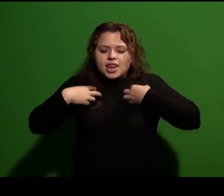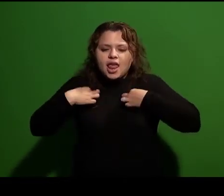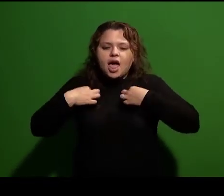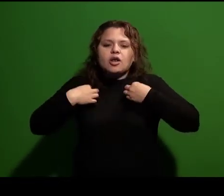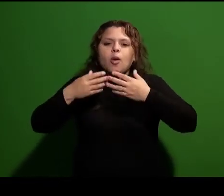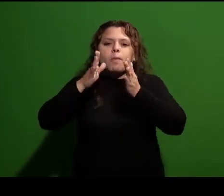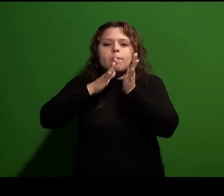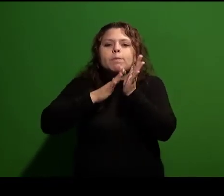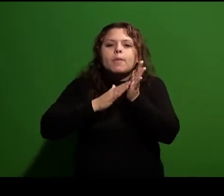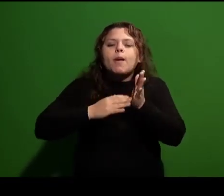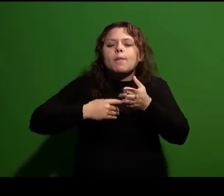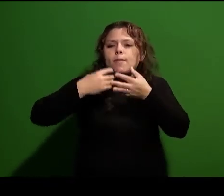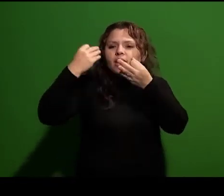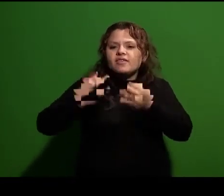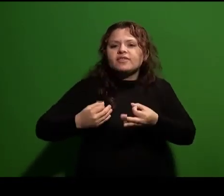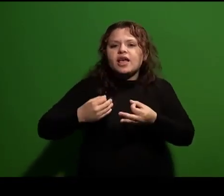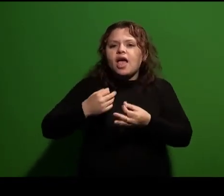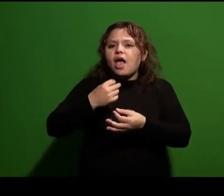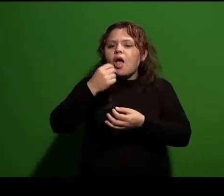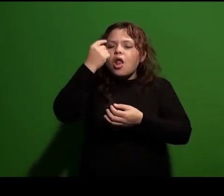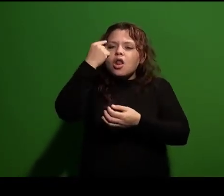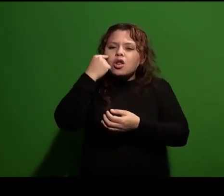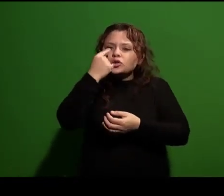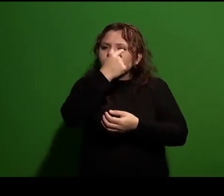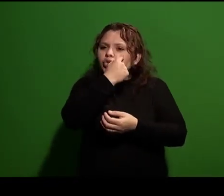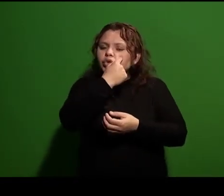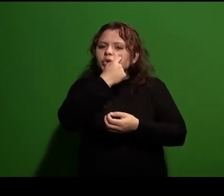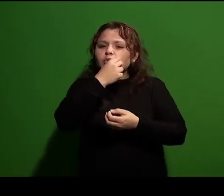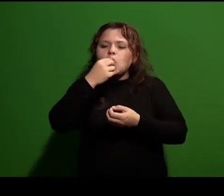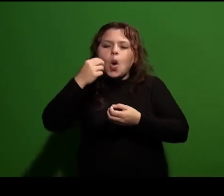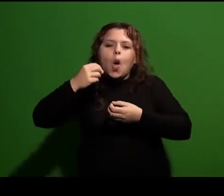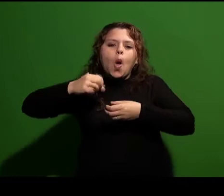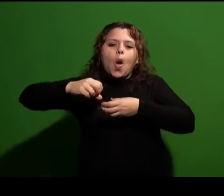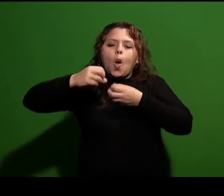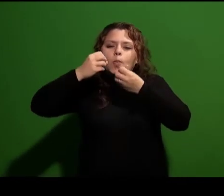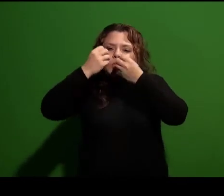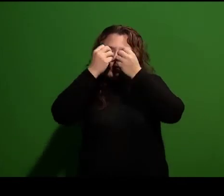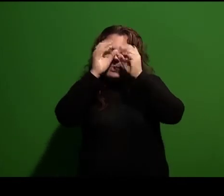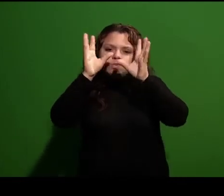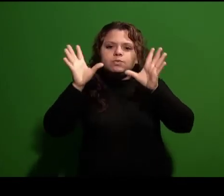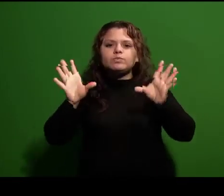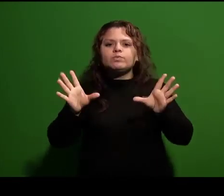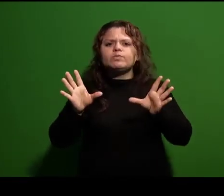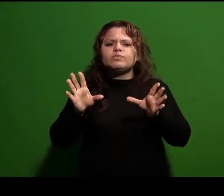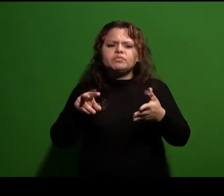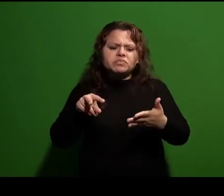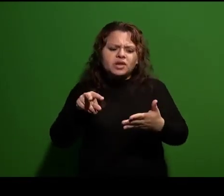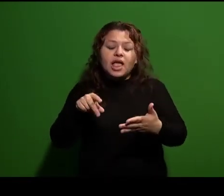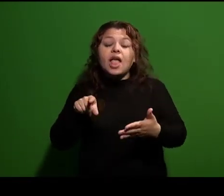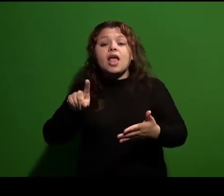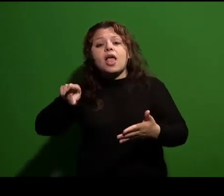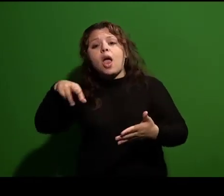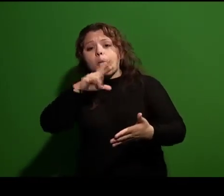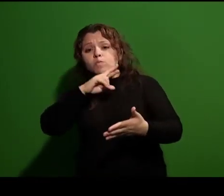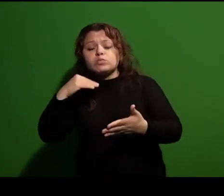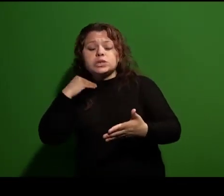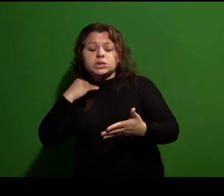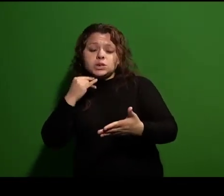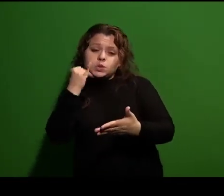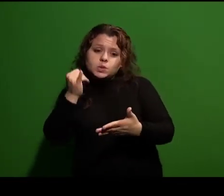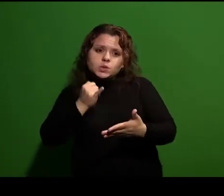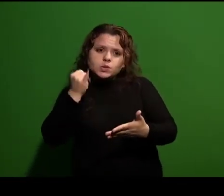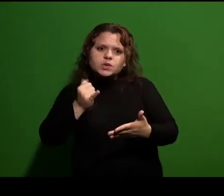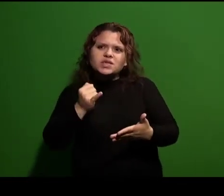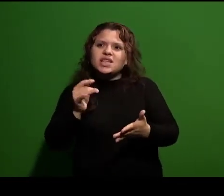blancas y de tener los ojos ungidos con colirio? Comentario de Elena de White. Jesús va de puerta